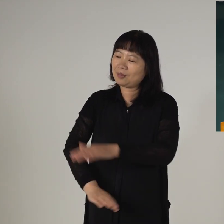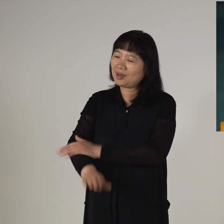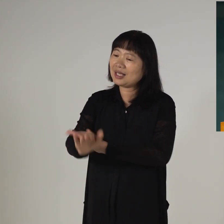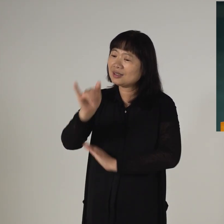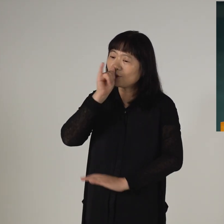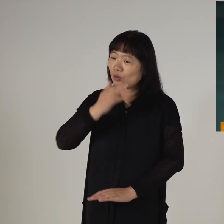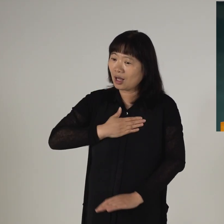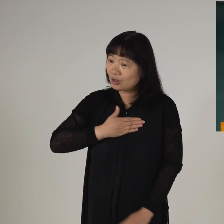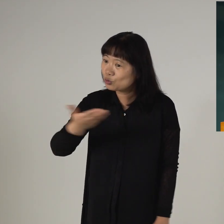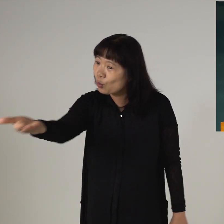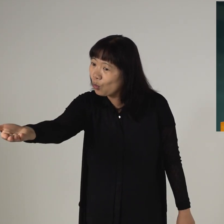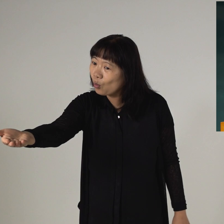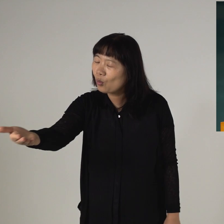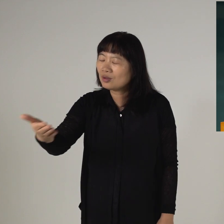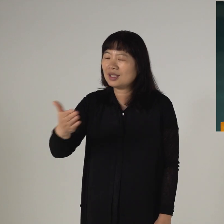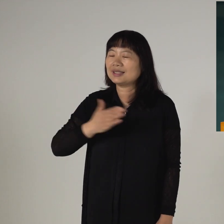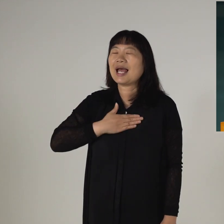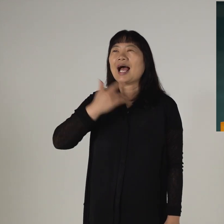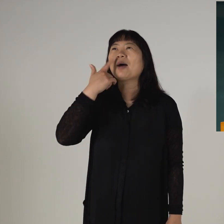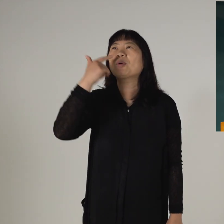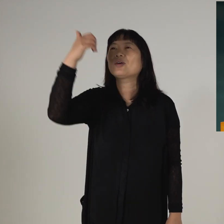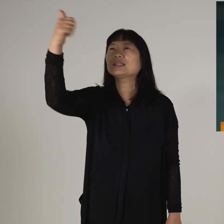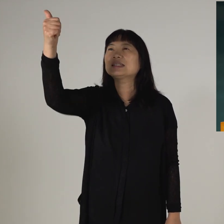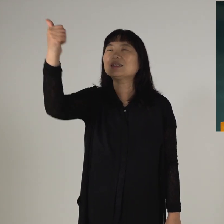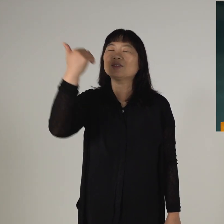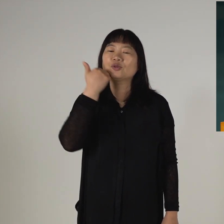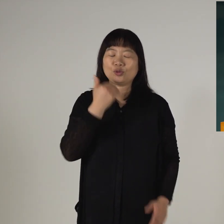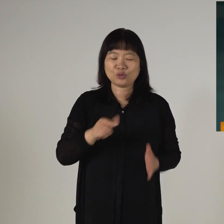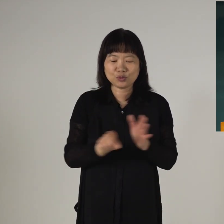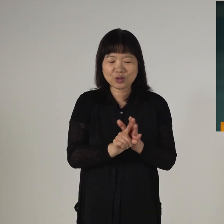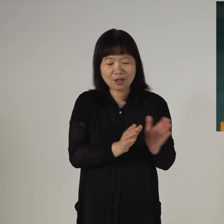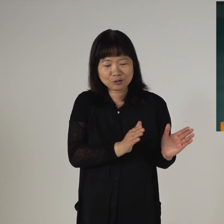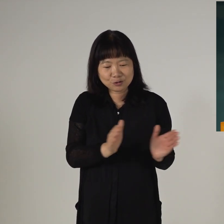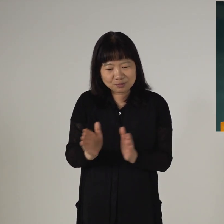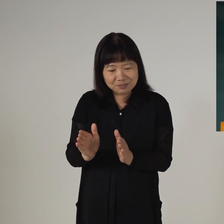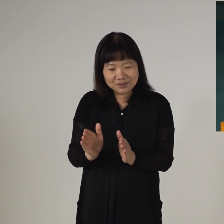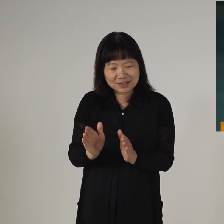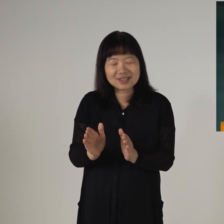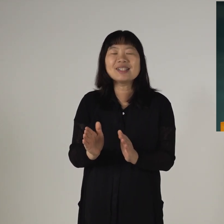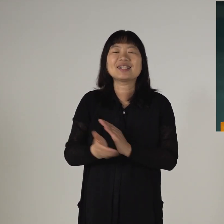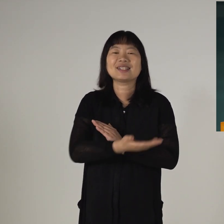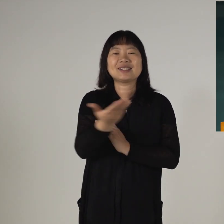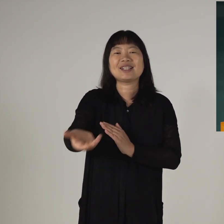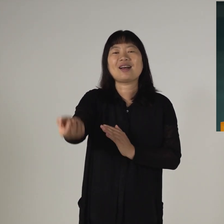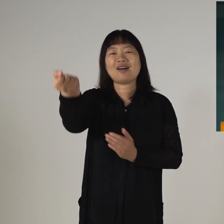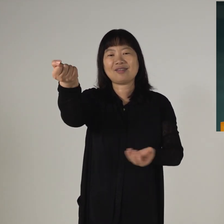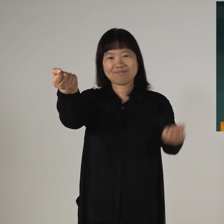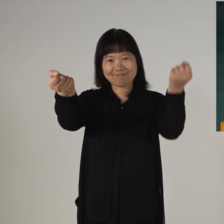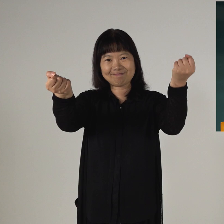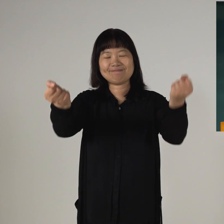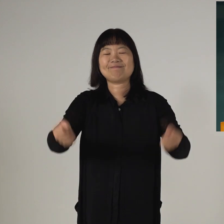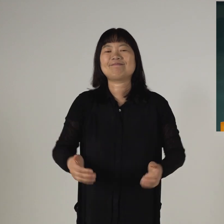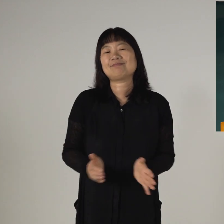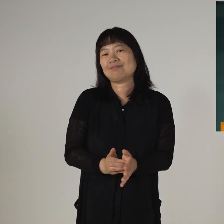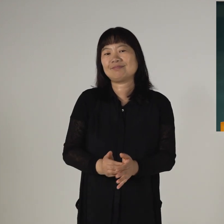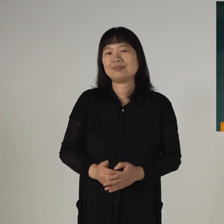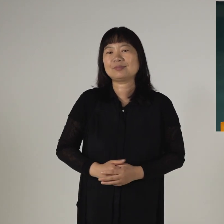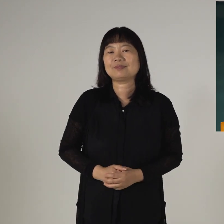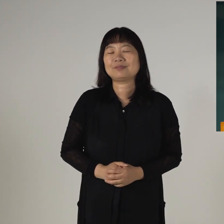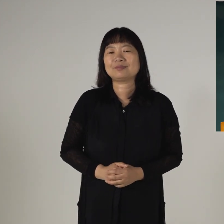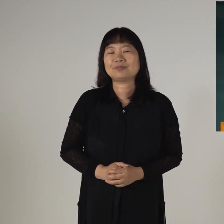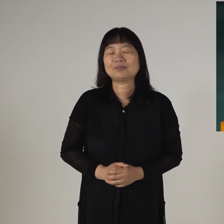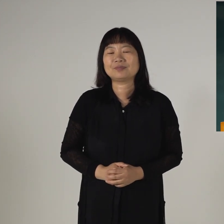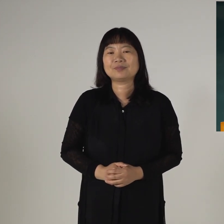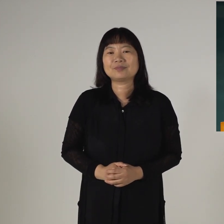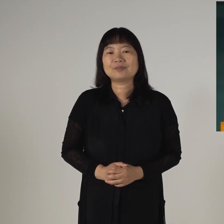것은 내가 주는 것이 아니라 내 아버지께서 누구를 위하여 예비하였는지 그들이 얻을 것이니라.